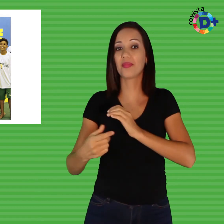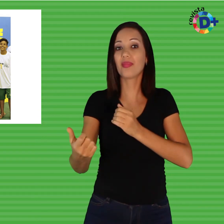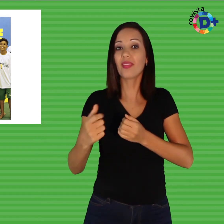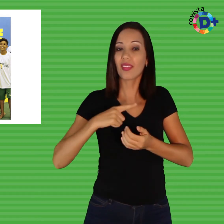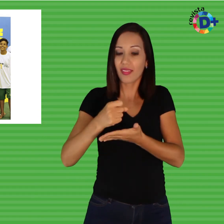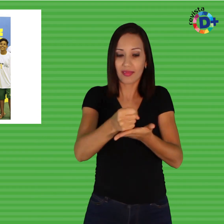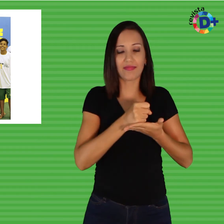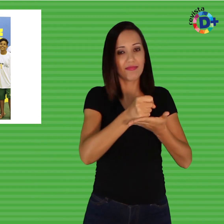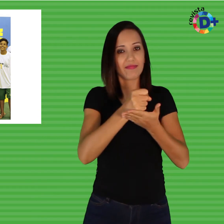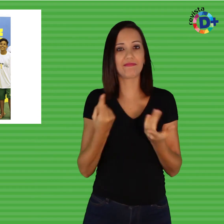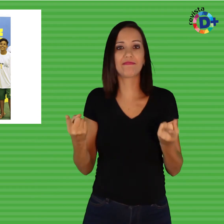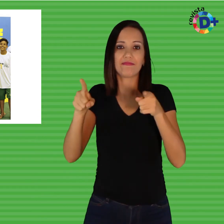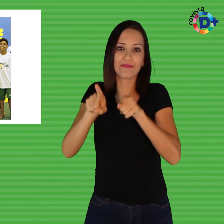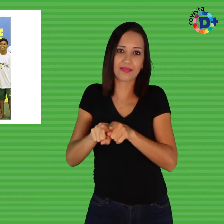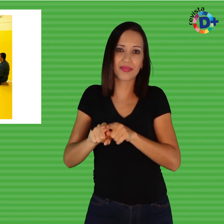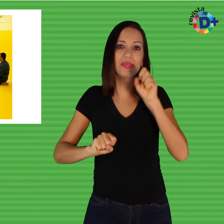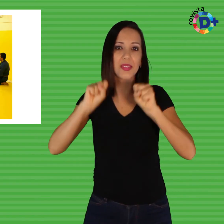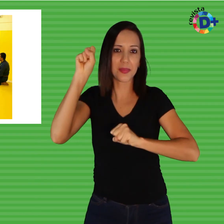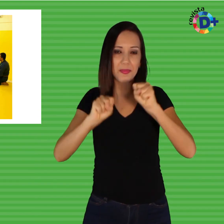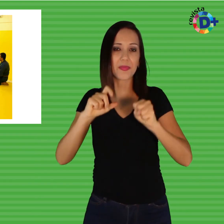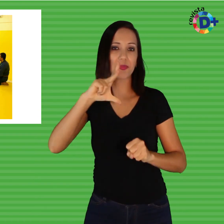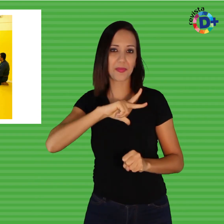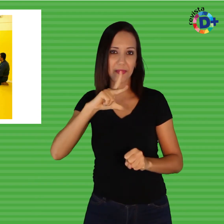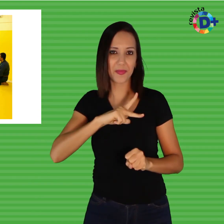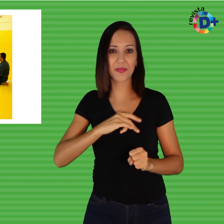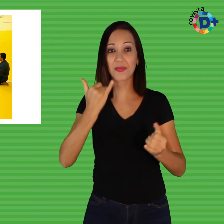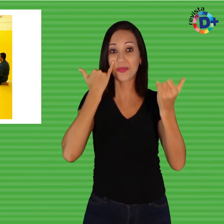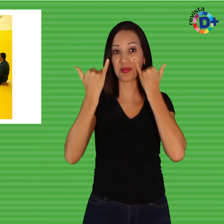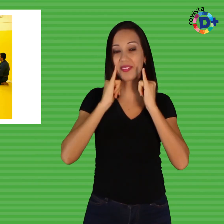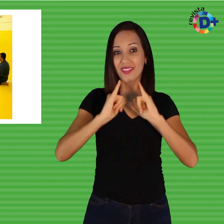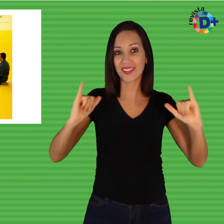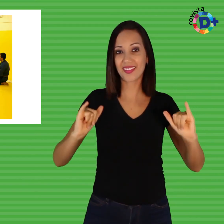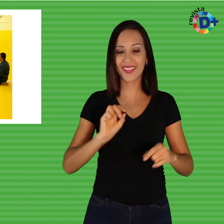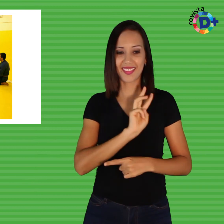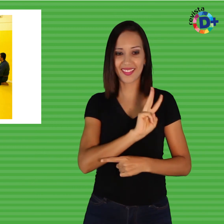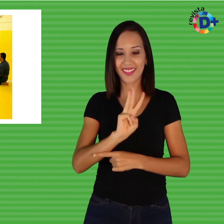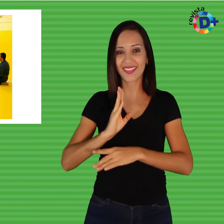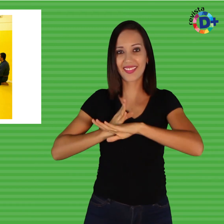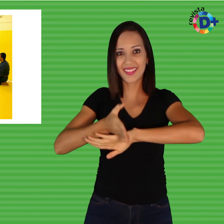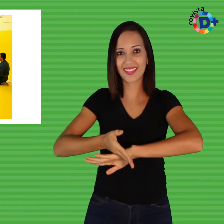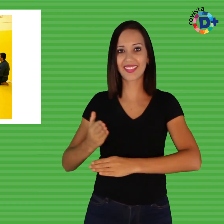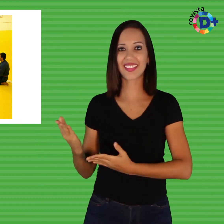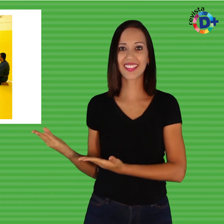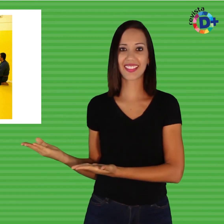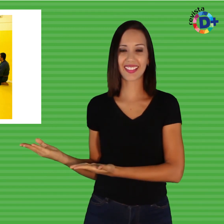e parcerias com a iniciativa privada. Para mais informações, acesse